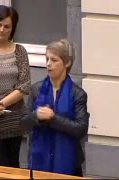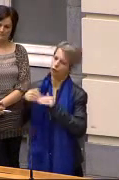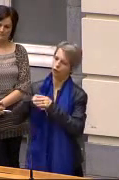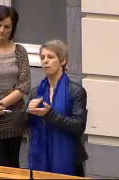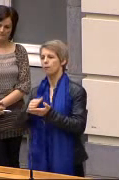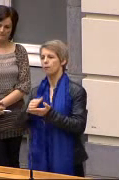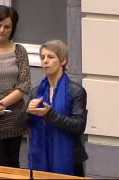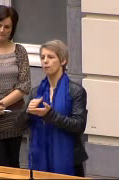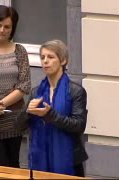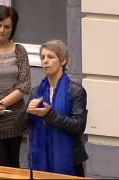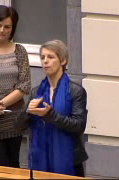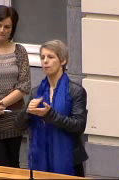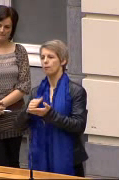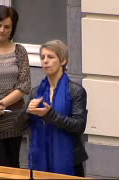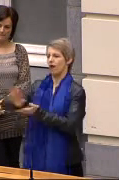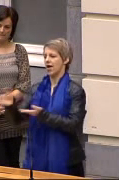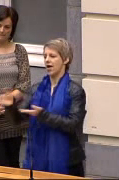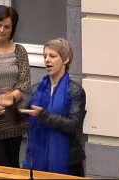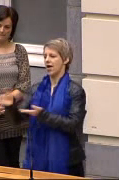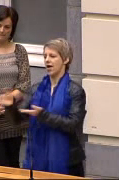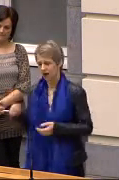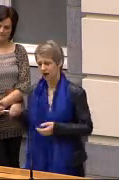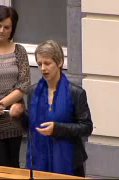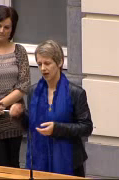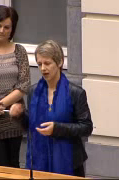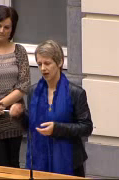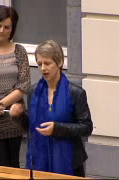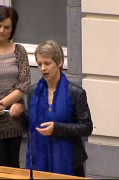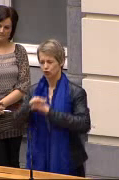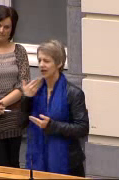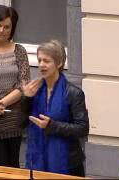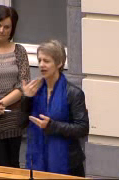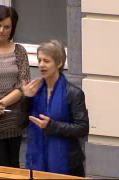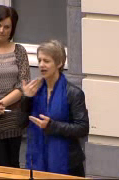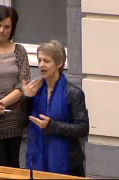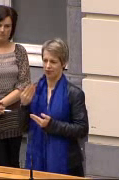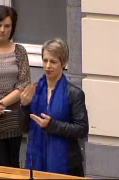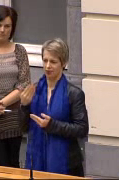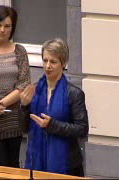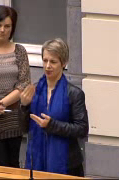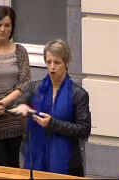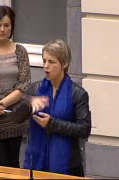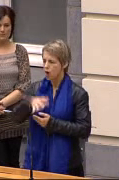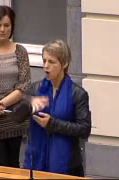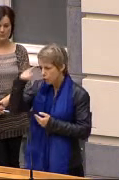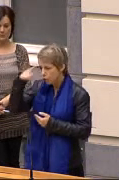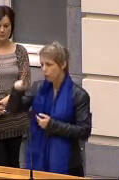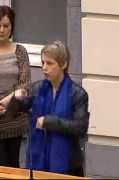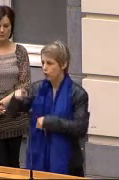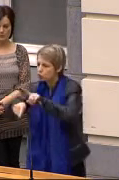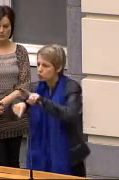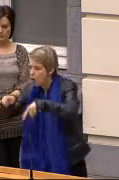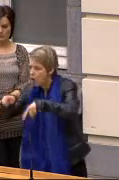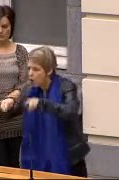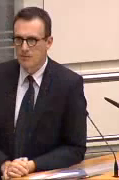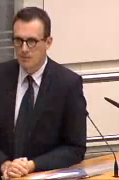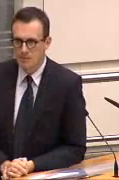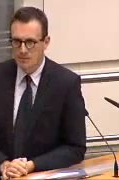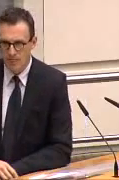op zich. Onder het mom van veiligheid. En er is totaal geen ruimte